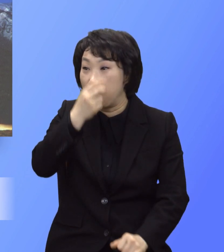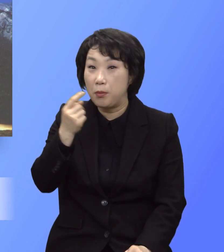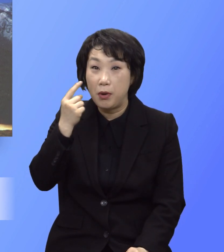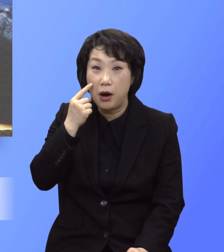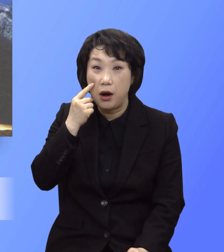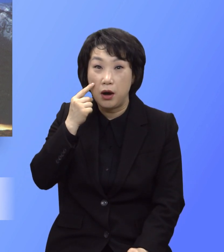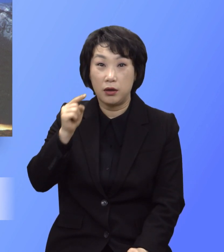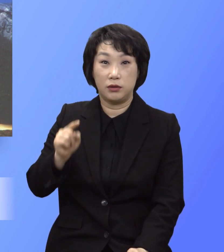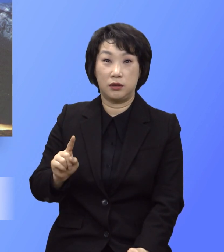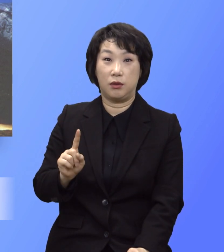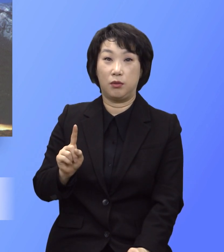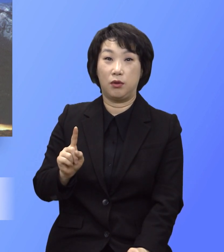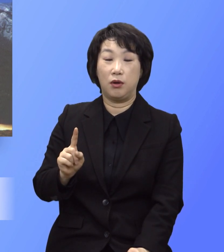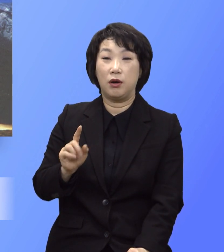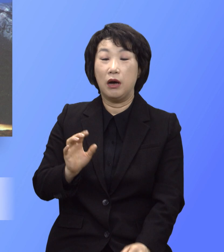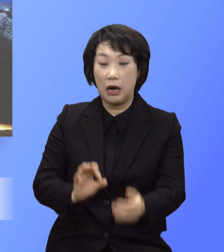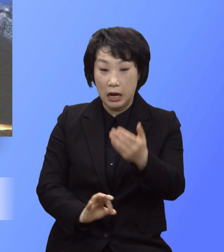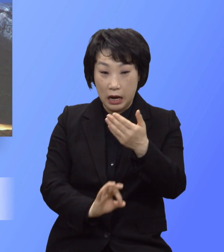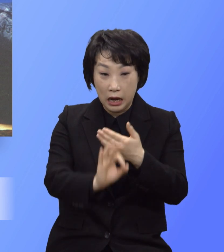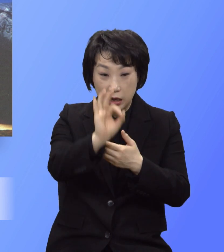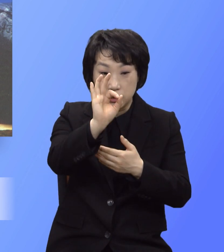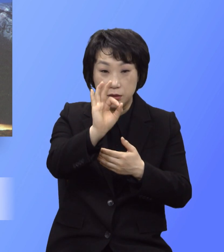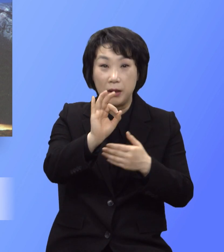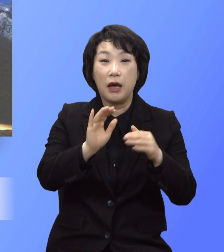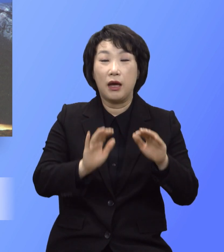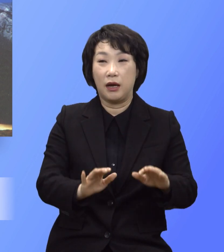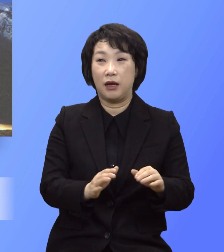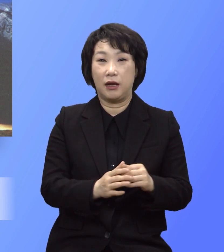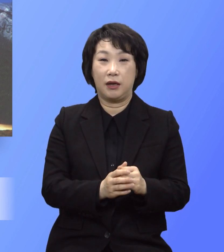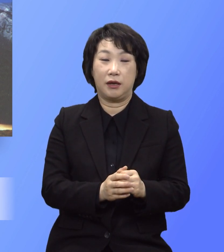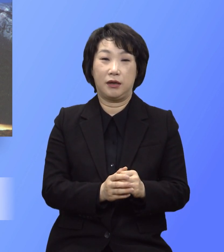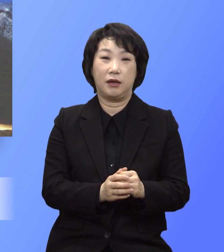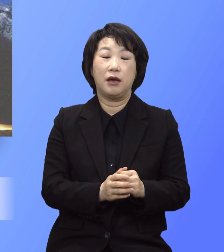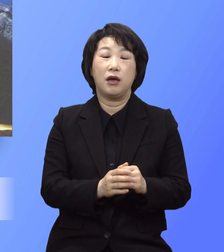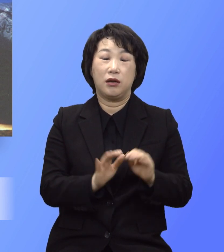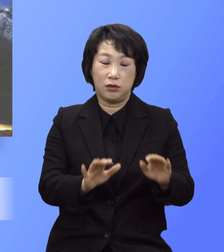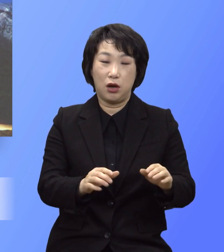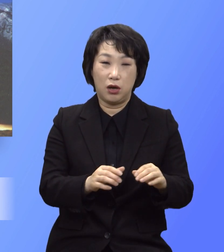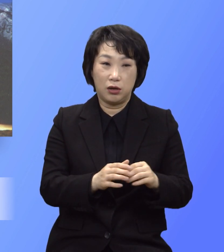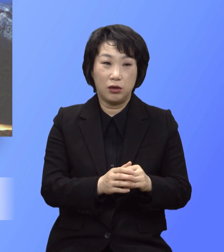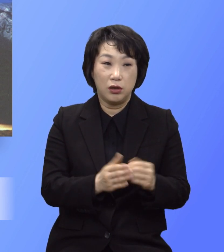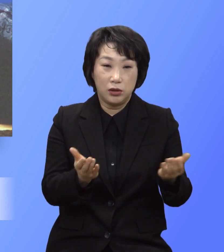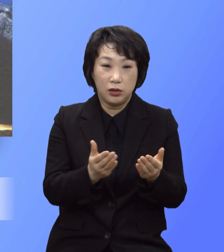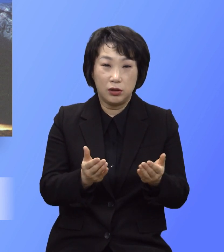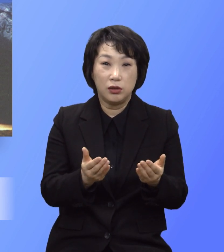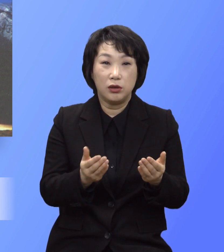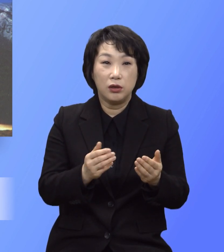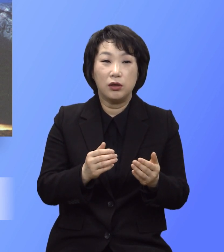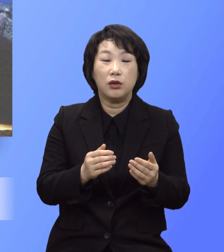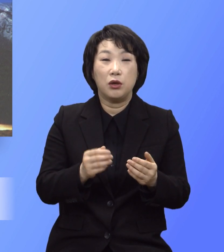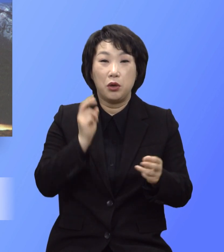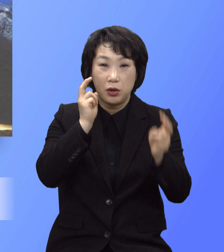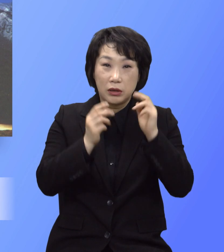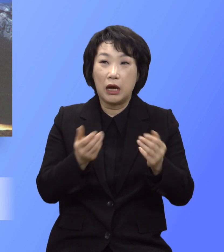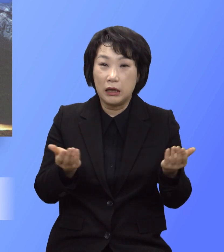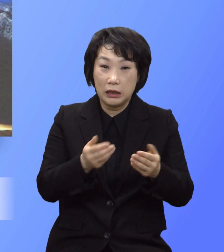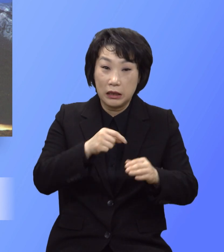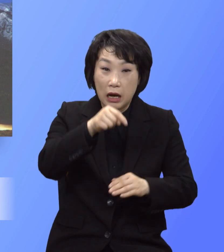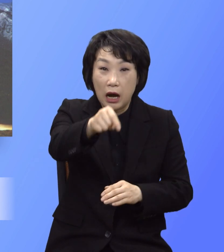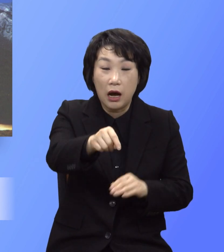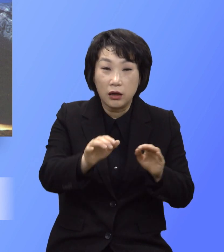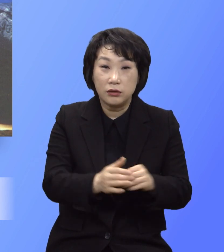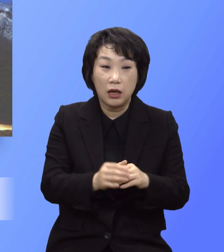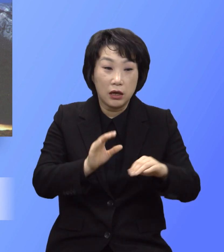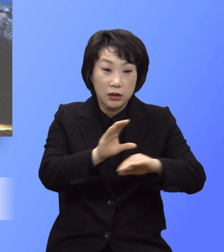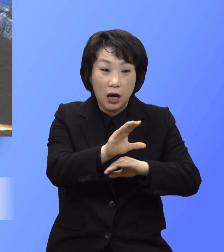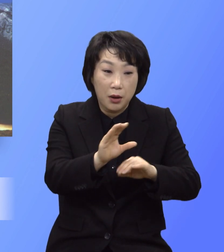예 아침에 아주 검소하게 출근을 합니다. 그들이 차는